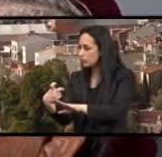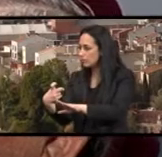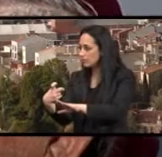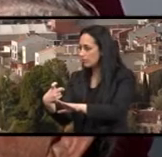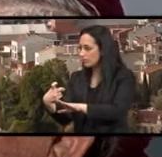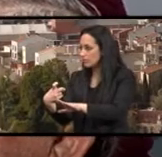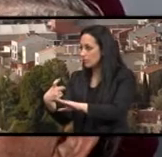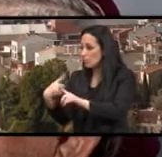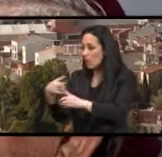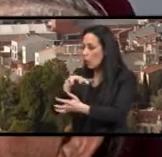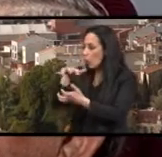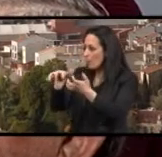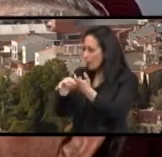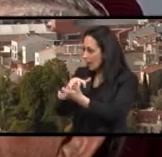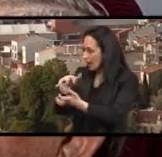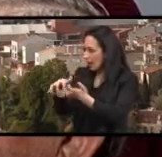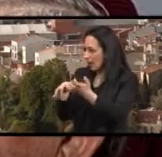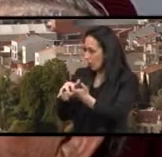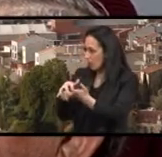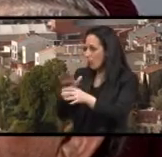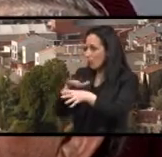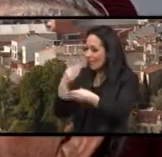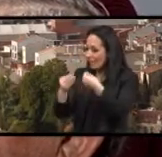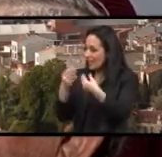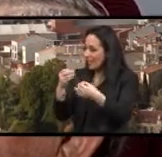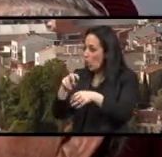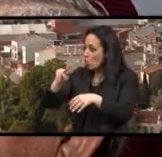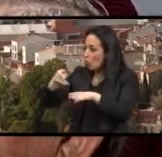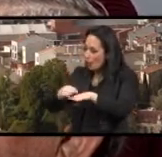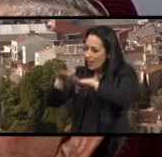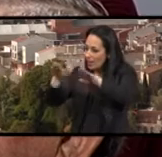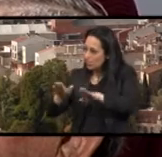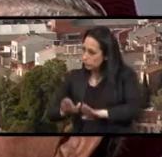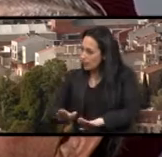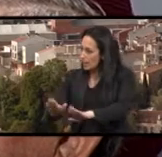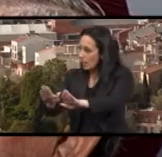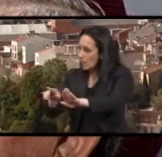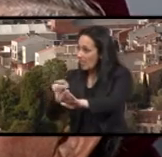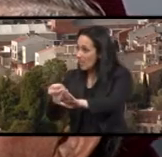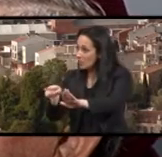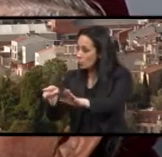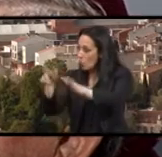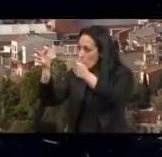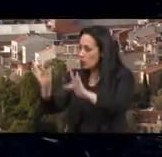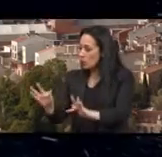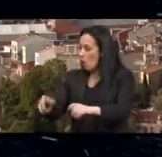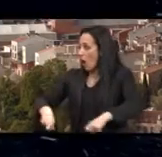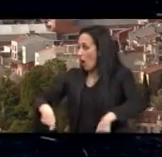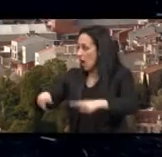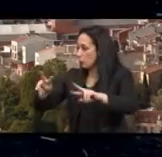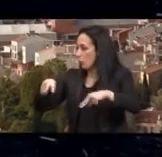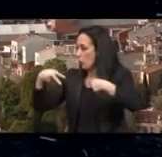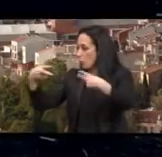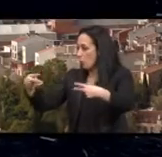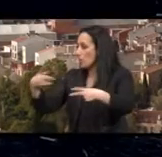més complicat amb una doble rampa. I això és un cost elevat. Hi hauria alguna solució perquè als